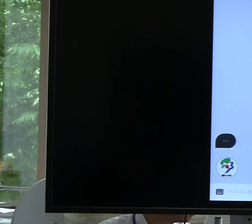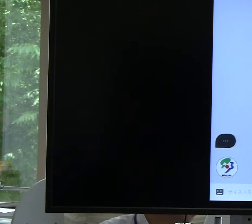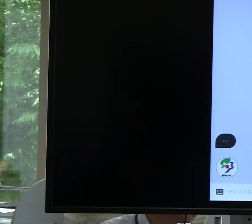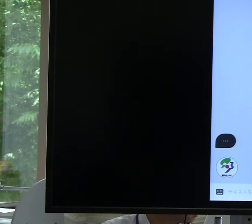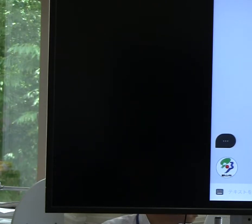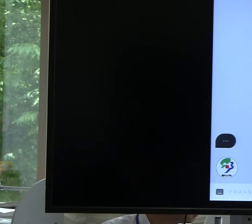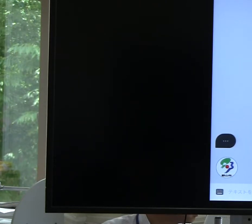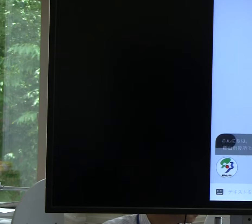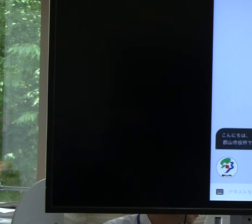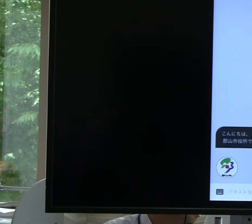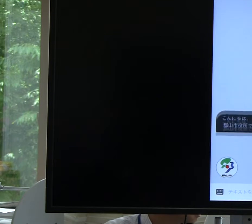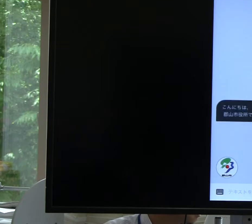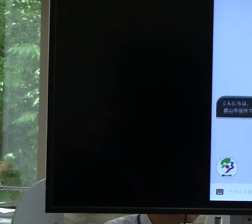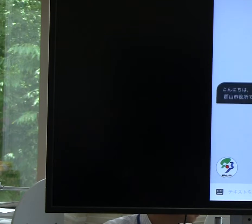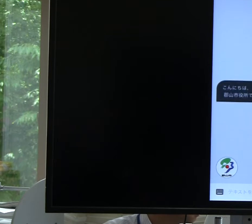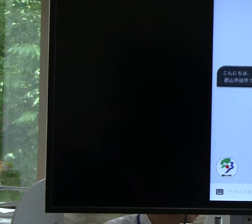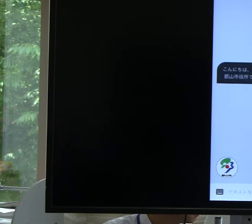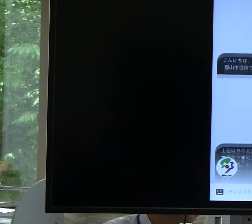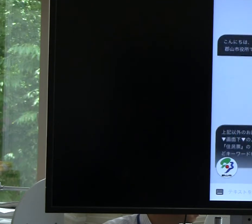きまして、